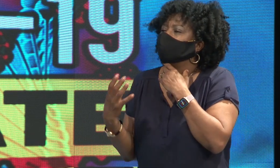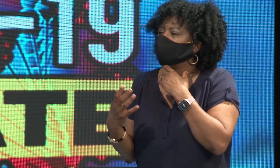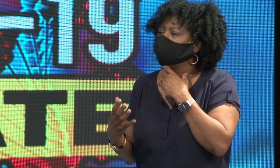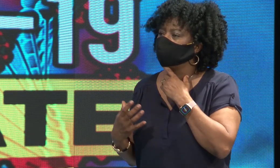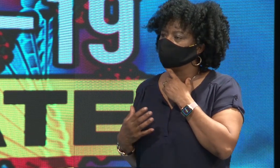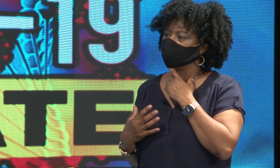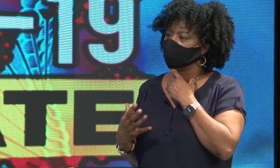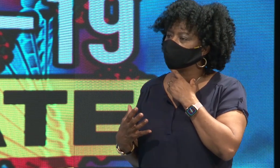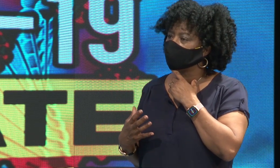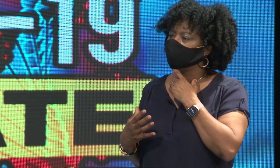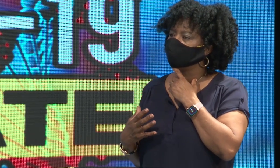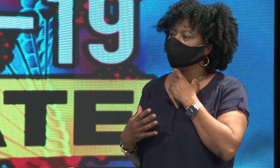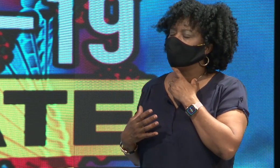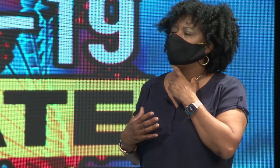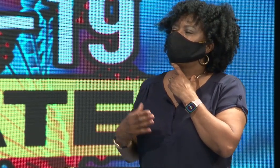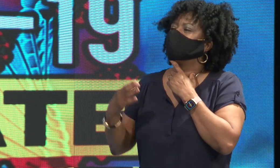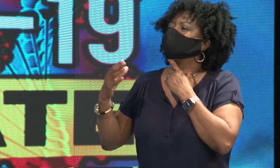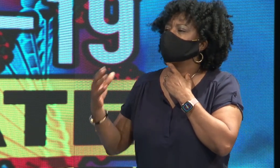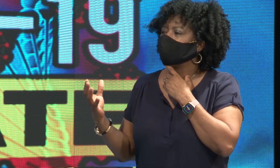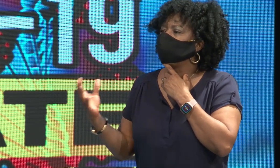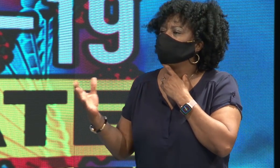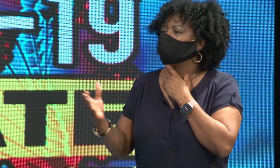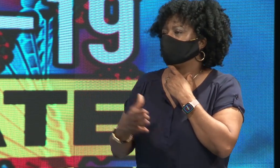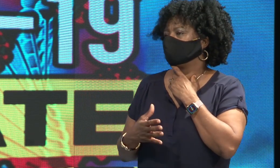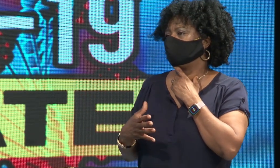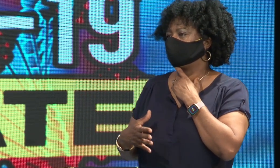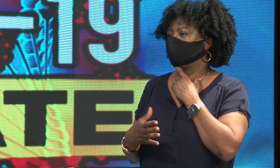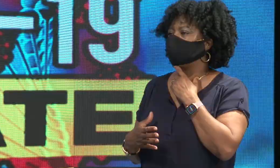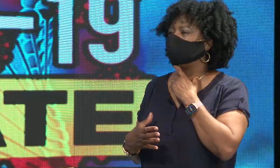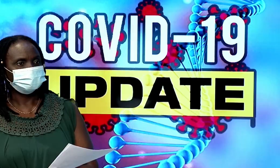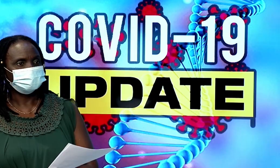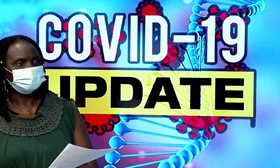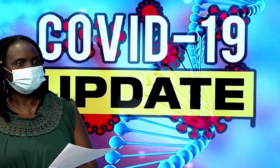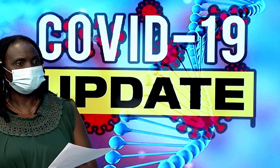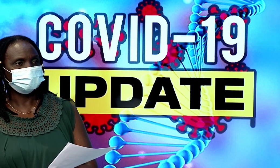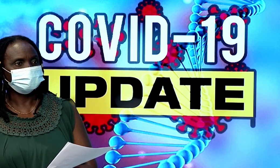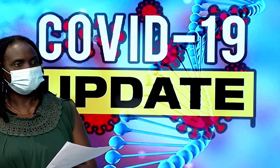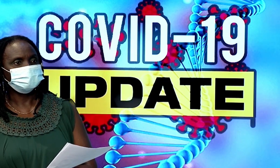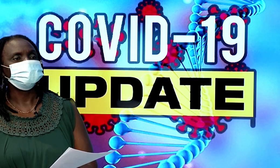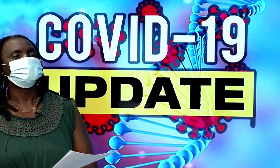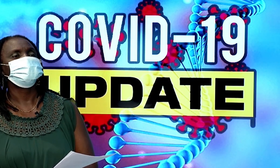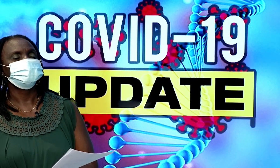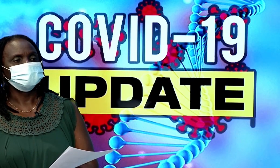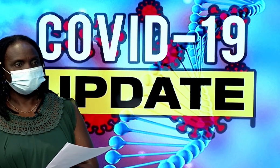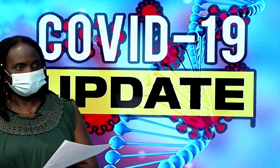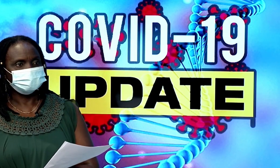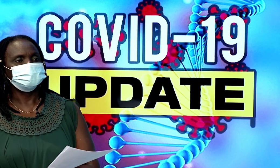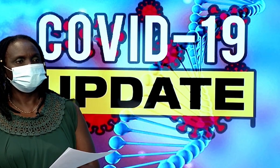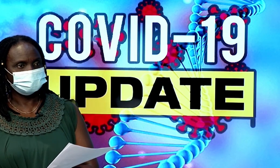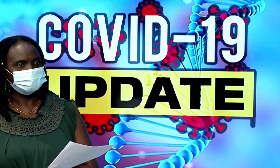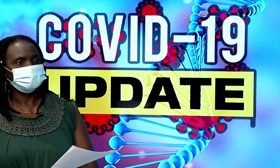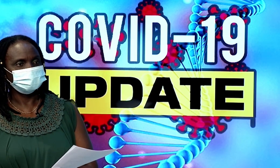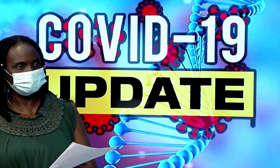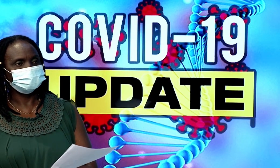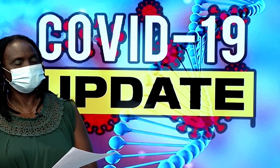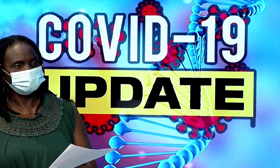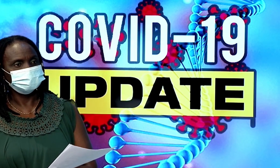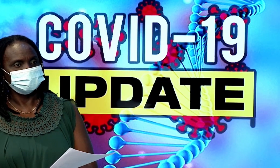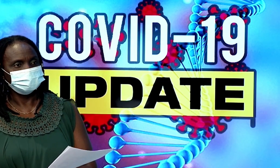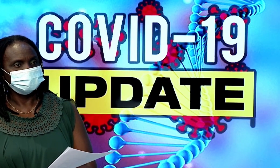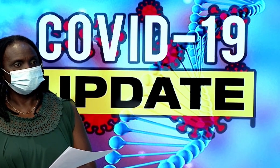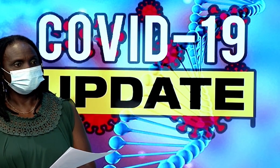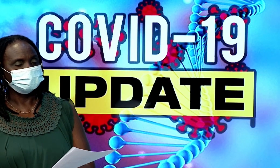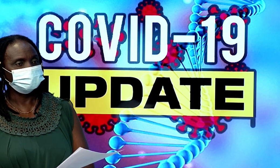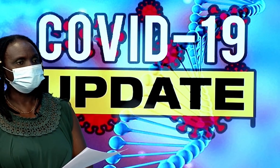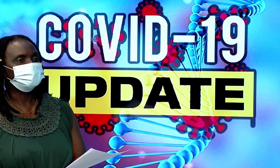mensen datzelfde gevoel nog steeds hebben, maar dat zij nu klaarstaan voor de familie die ze eigenlijk met alle feestdagen, vakanties, wanneer ze maar